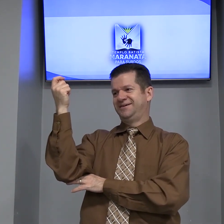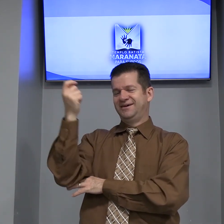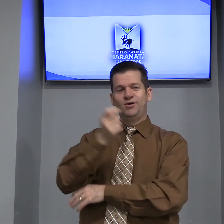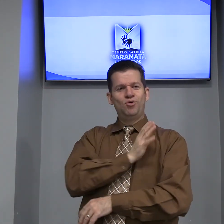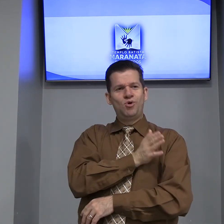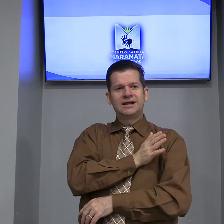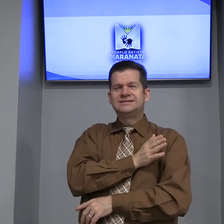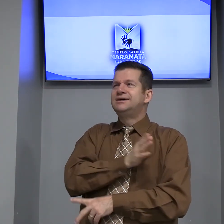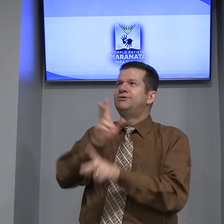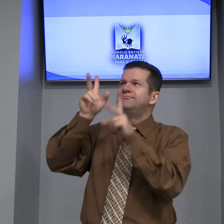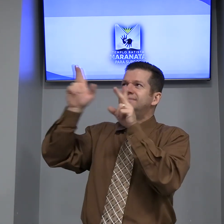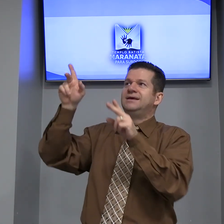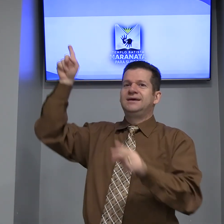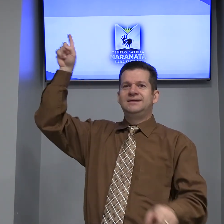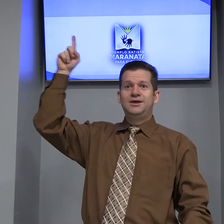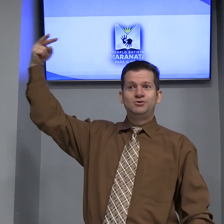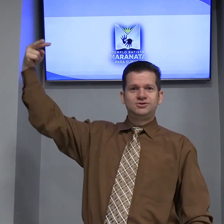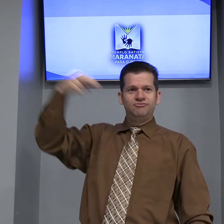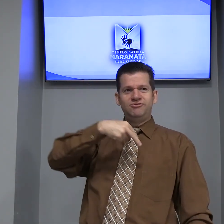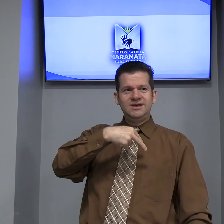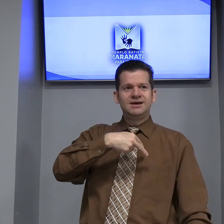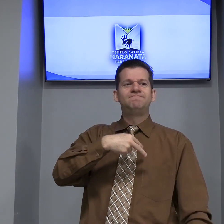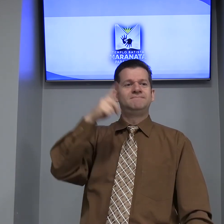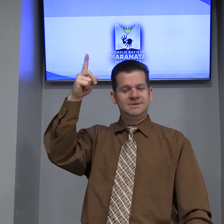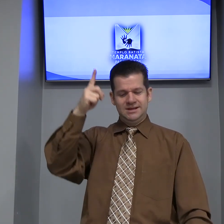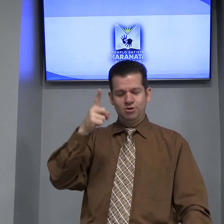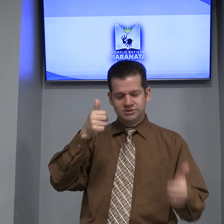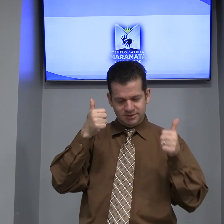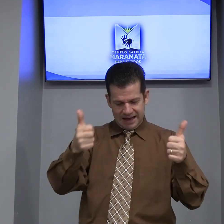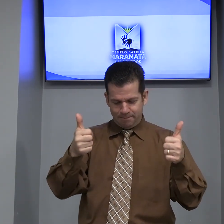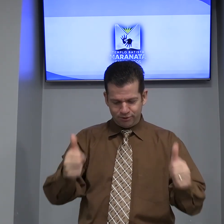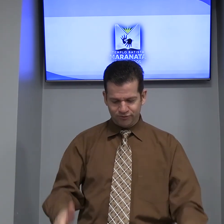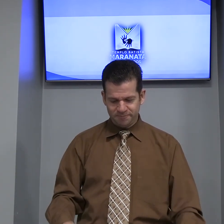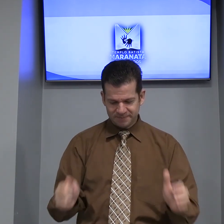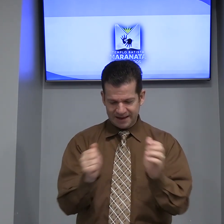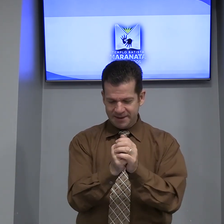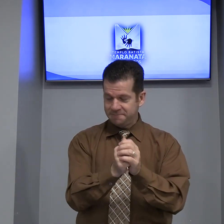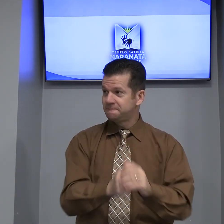Um coração que Deus via e Deus aprovou. Amém?